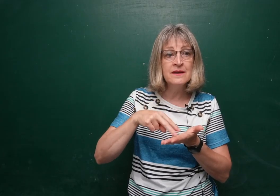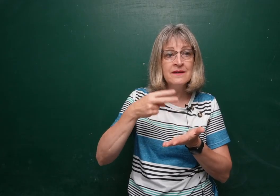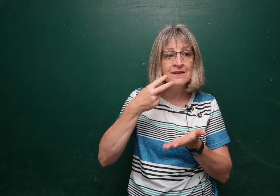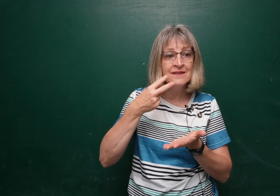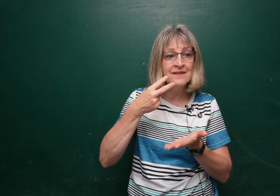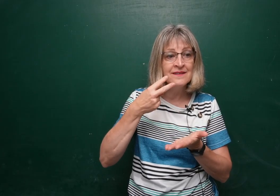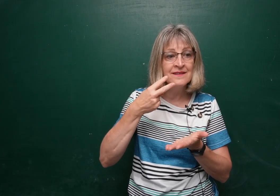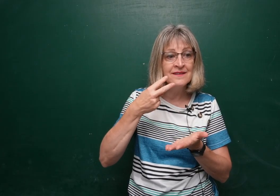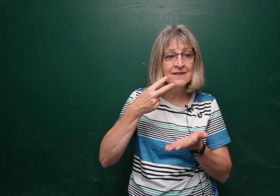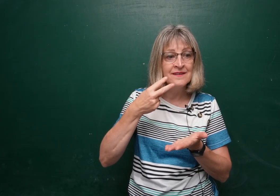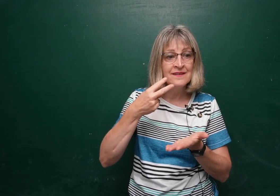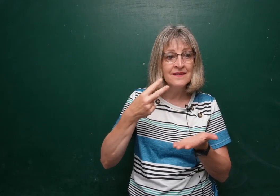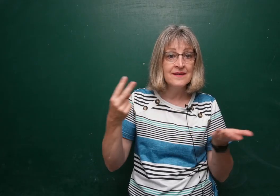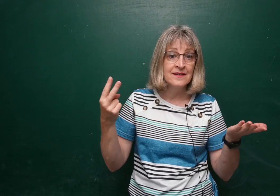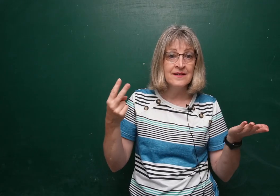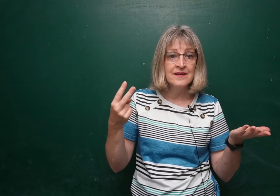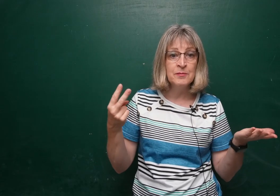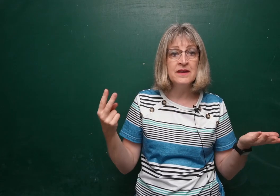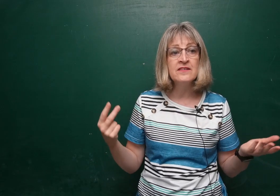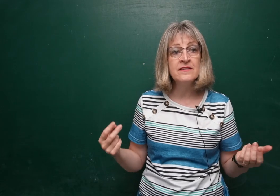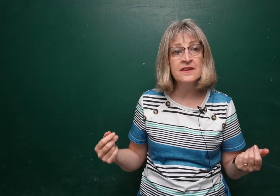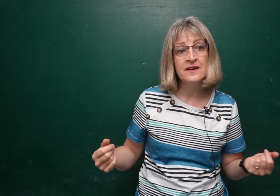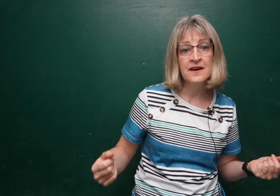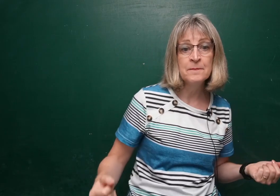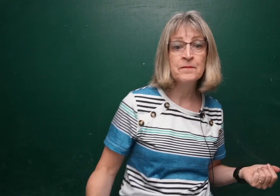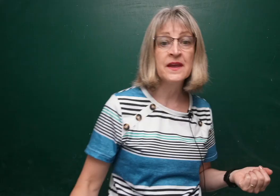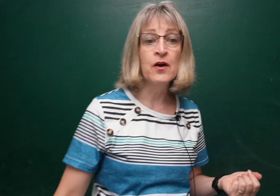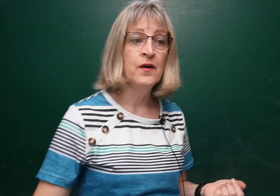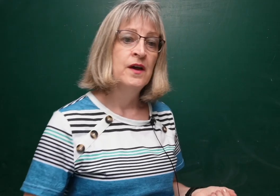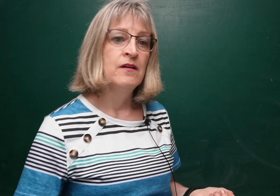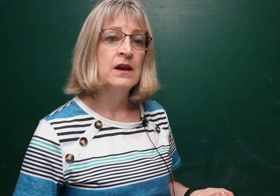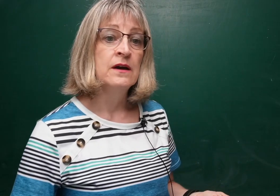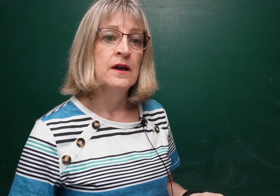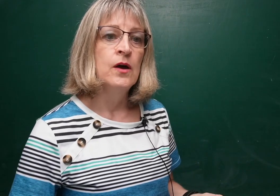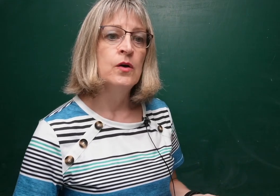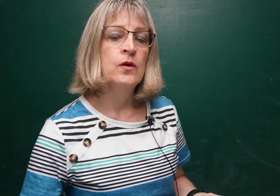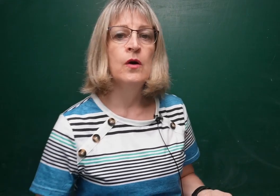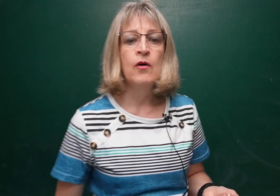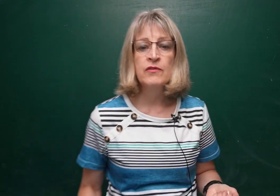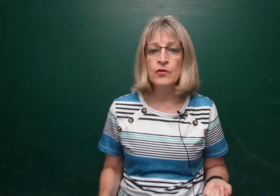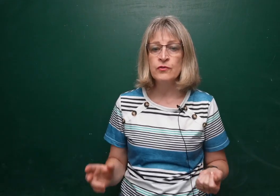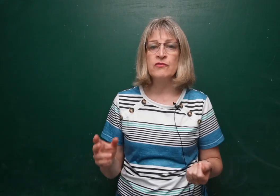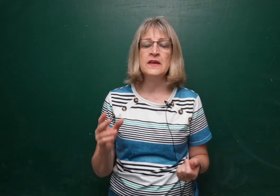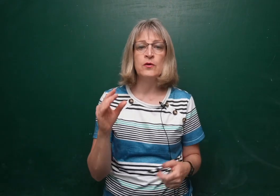Les pays asiatiques, hein? D'accord? Voilà. En France, on fait